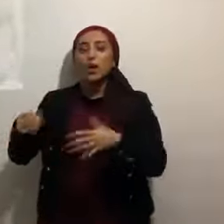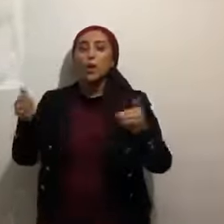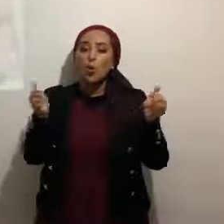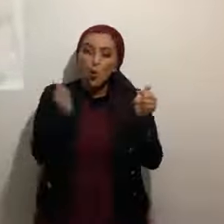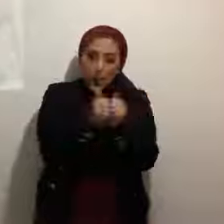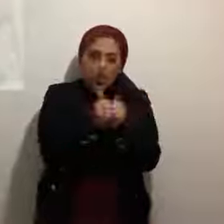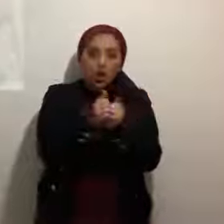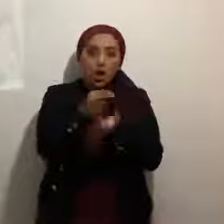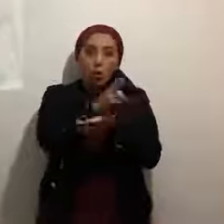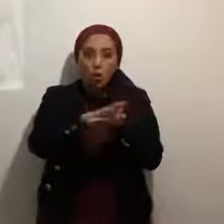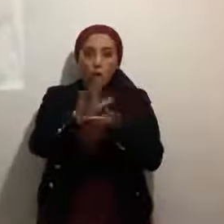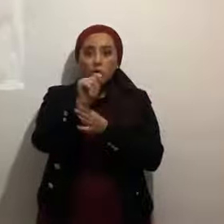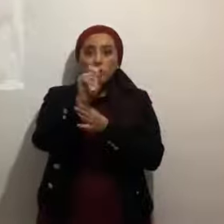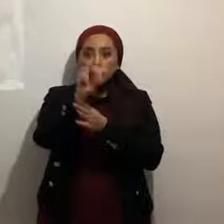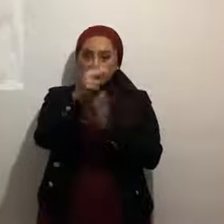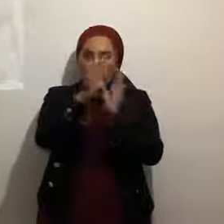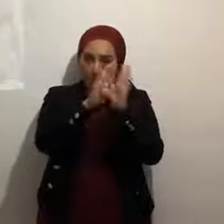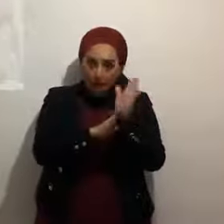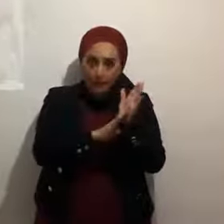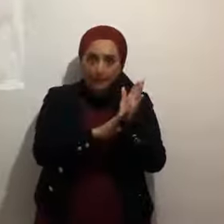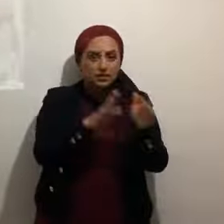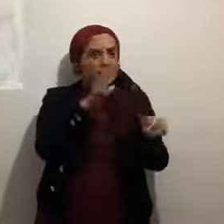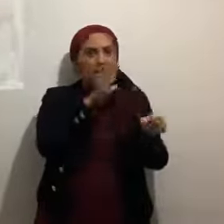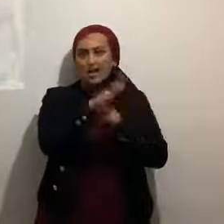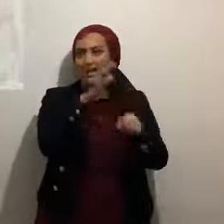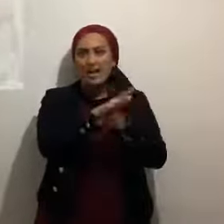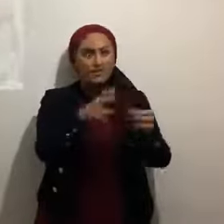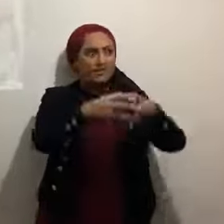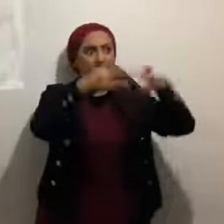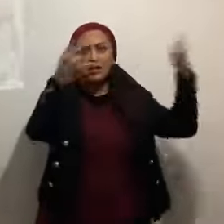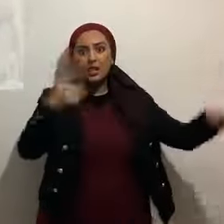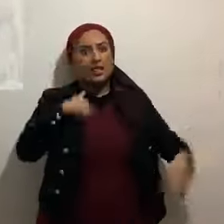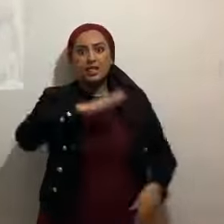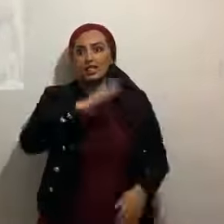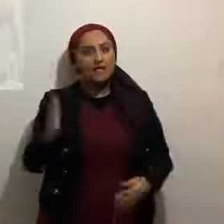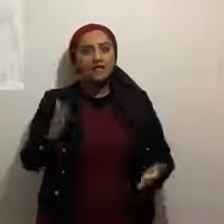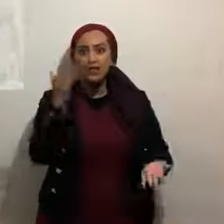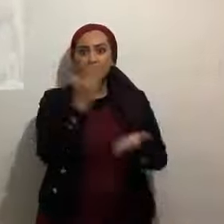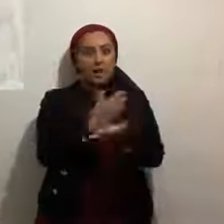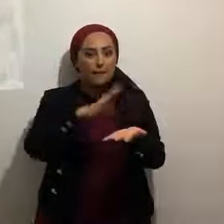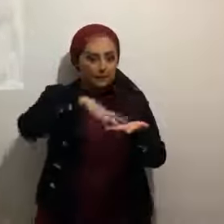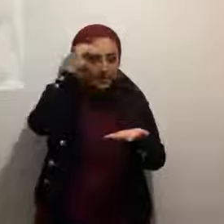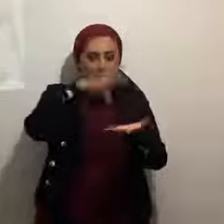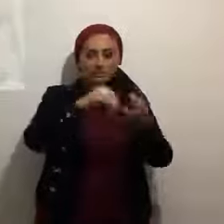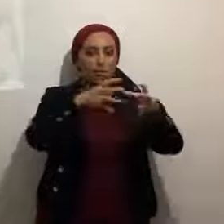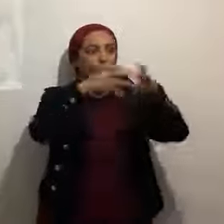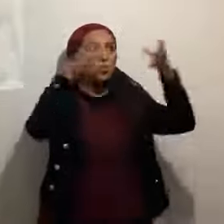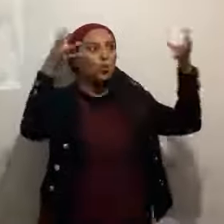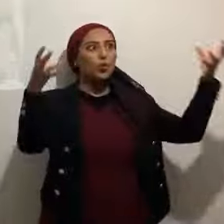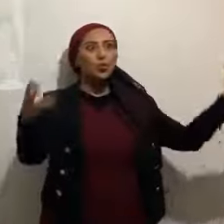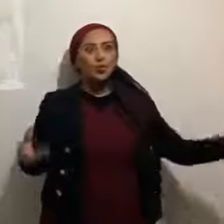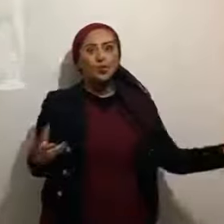Torah nos sobra y nos basta. Uf, y nunca acabaremos de estudiar. Ahora,